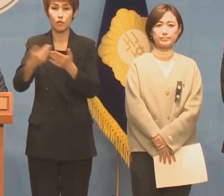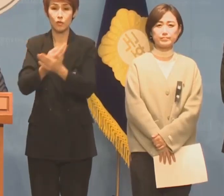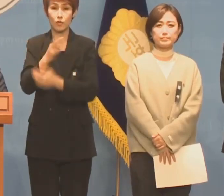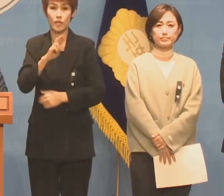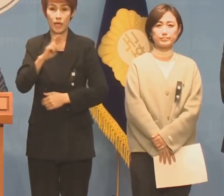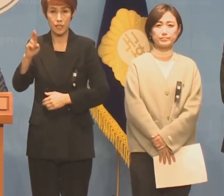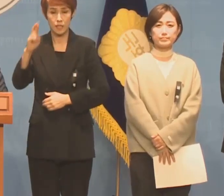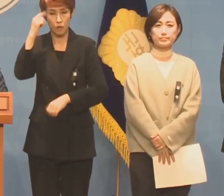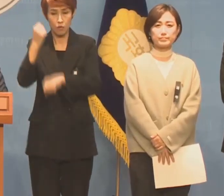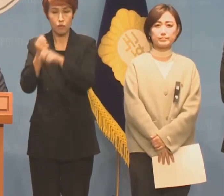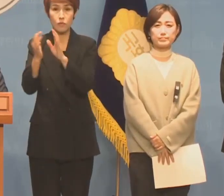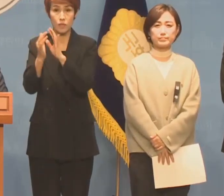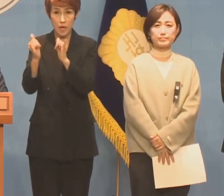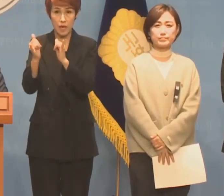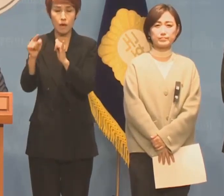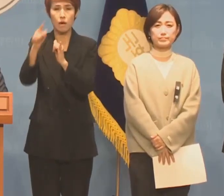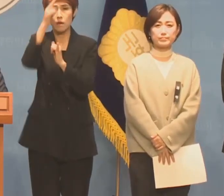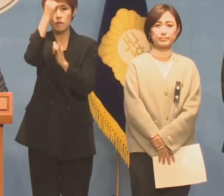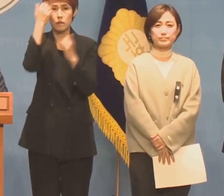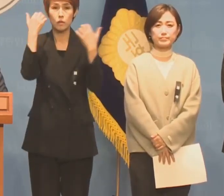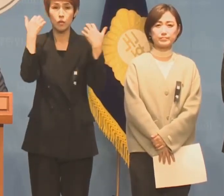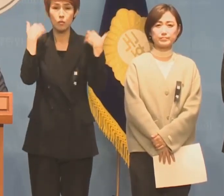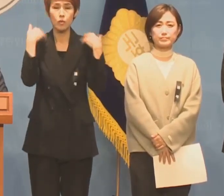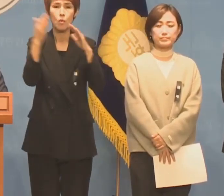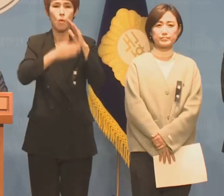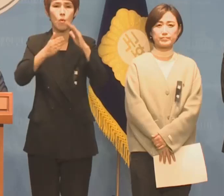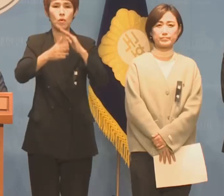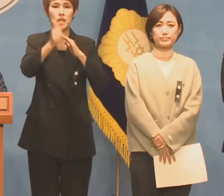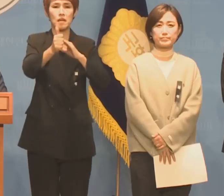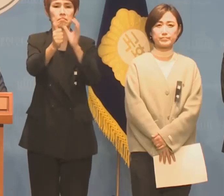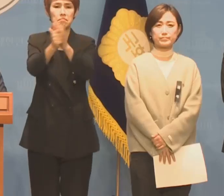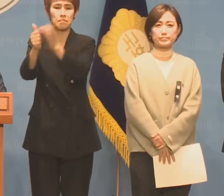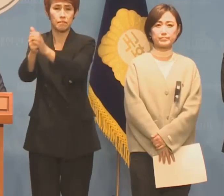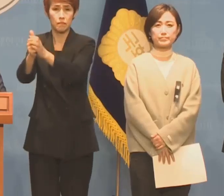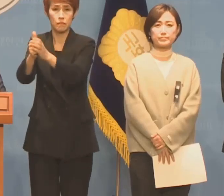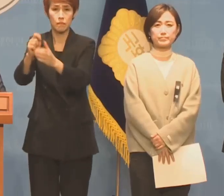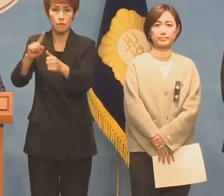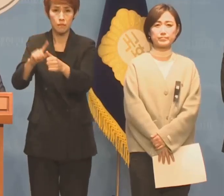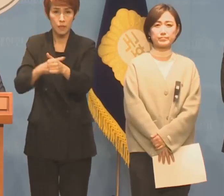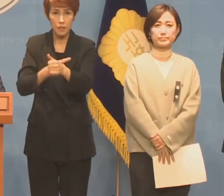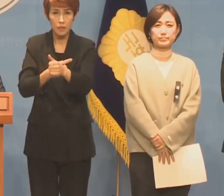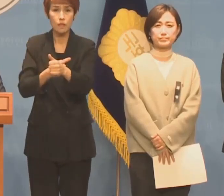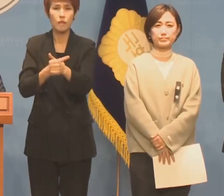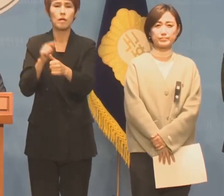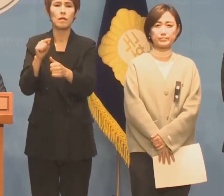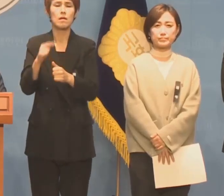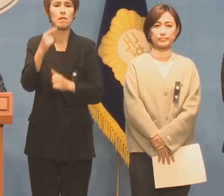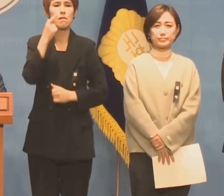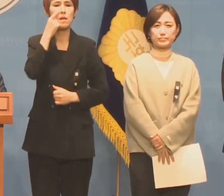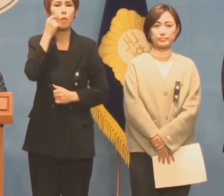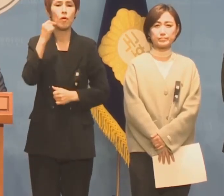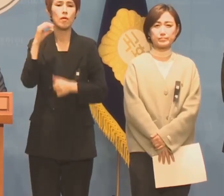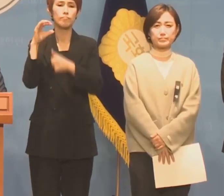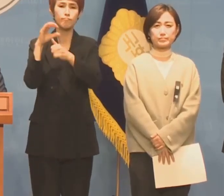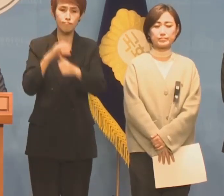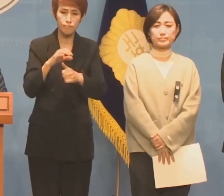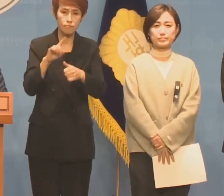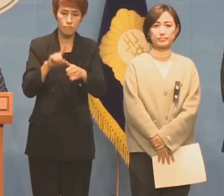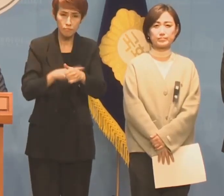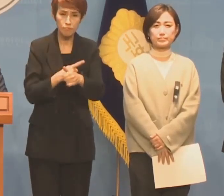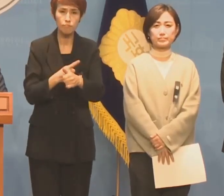학자들의 정부의 공공기관의 장을 맡으면서 조직적으로 이 일본의 식민지